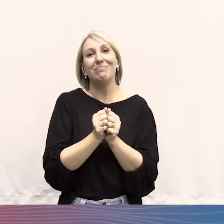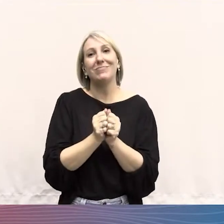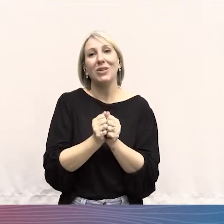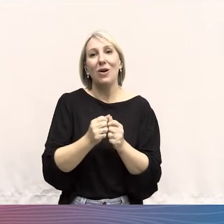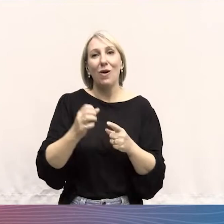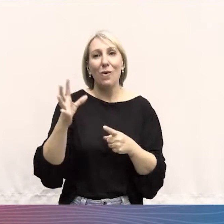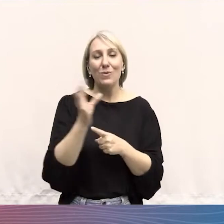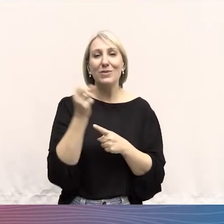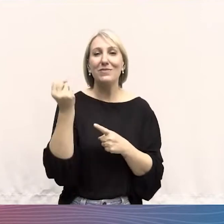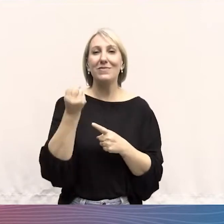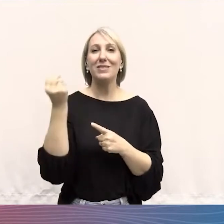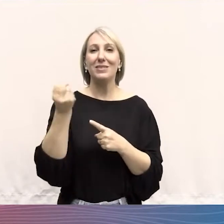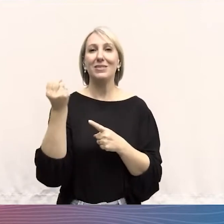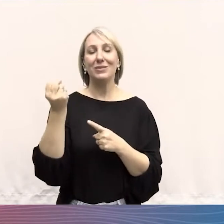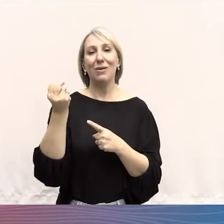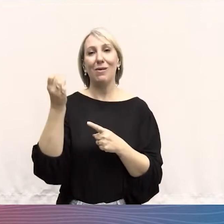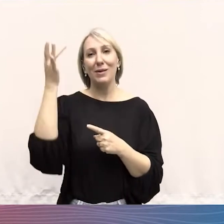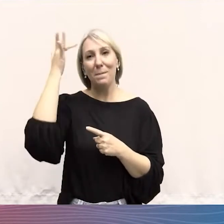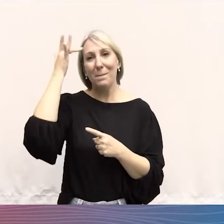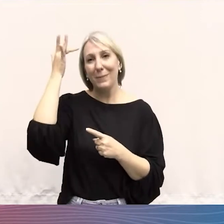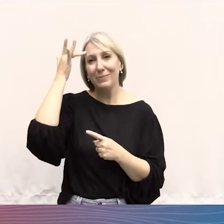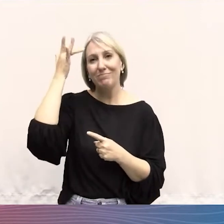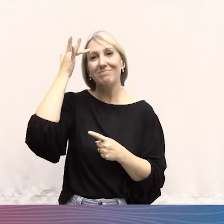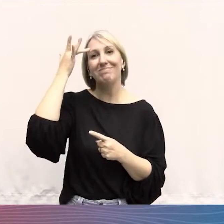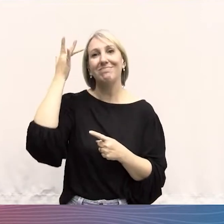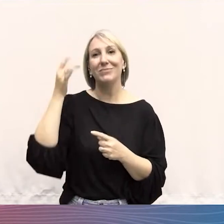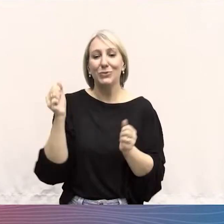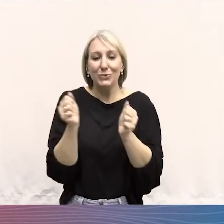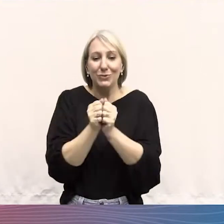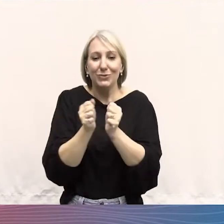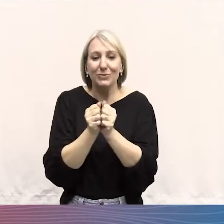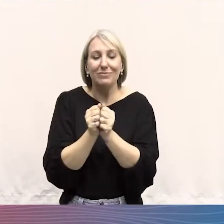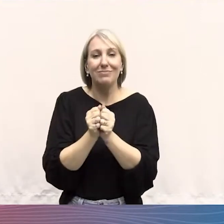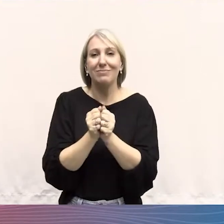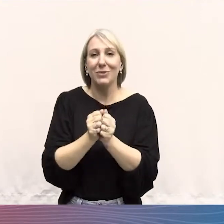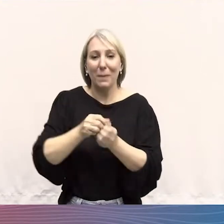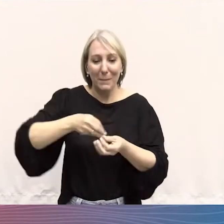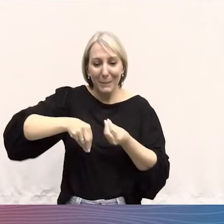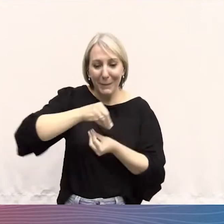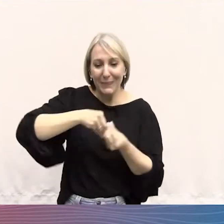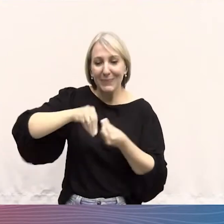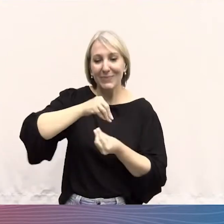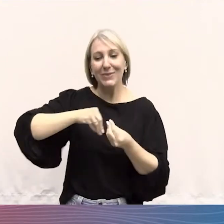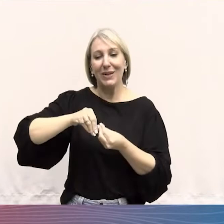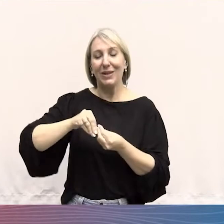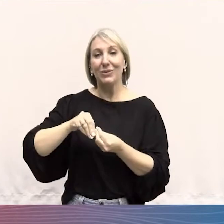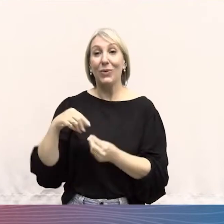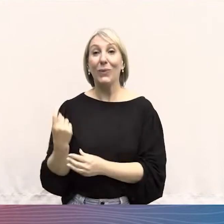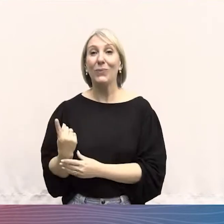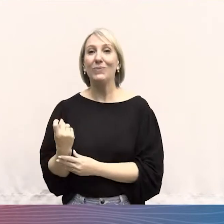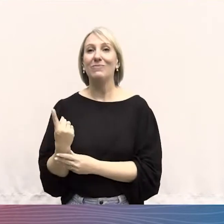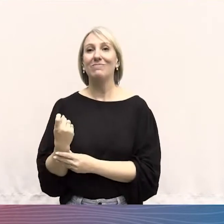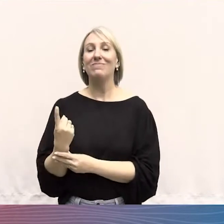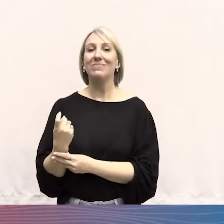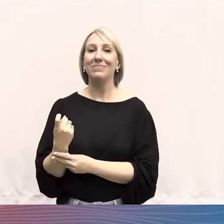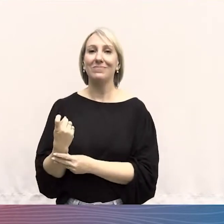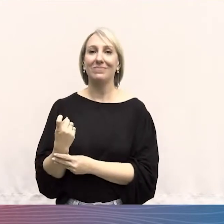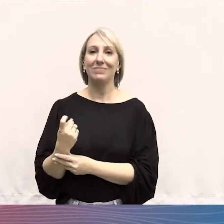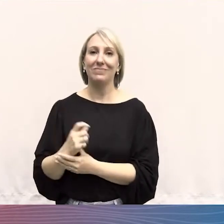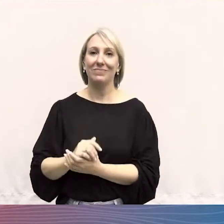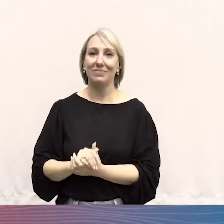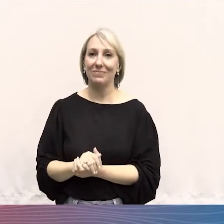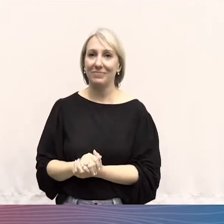Aleluia! Eles formam um só bloco. Amém? Senhor Jesus. Então, vamos